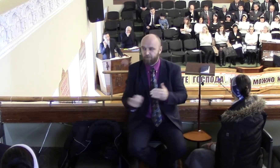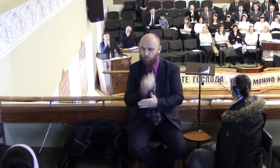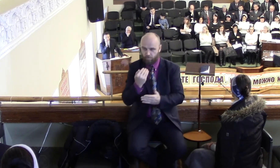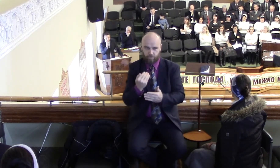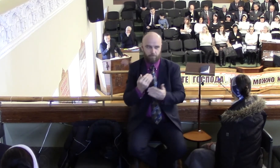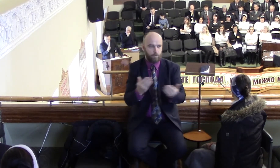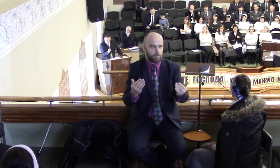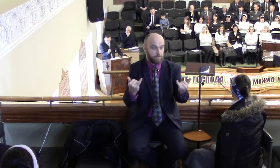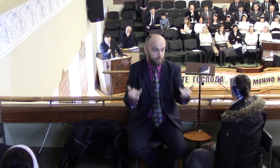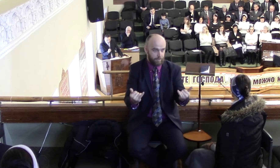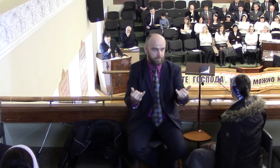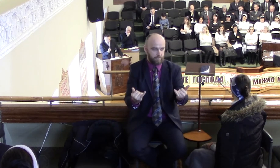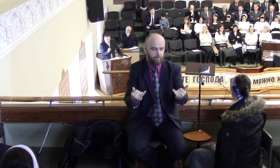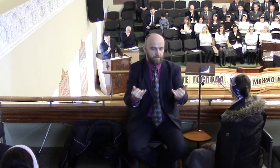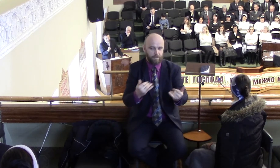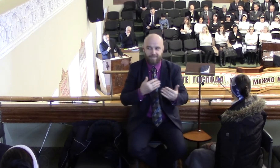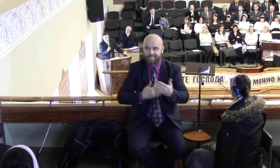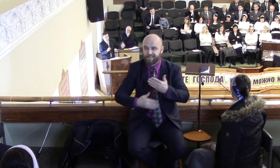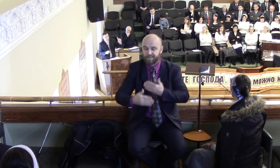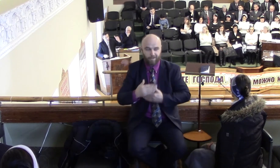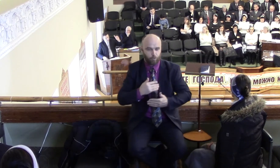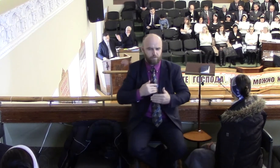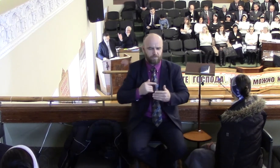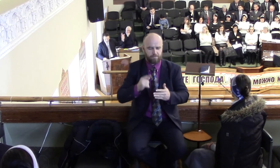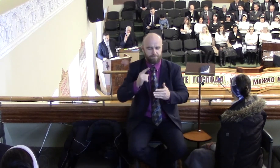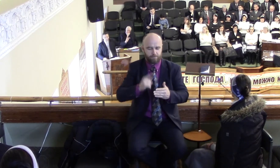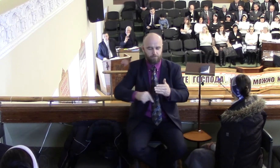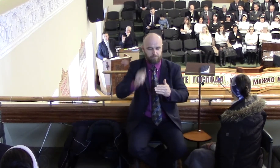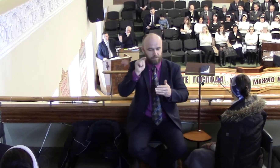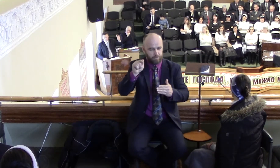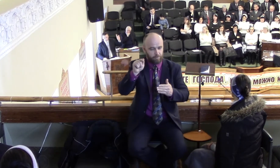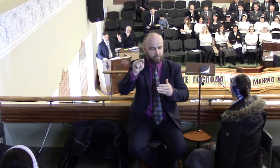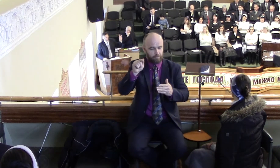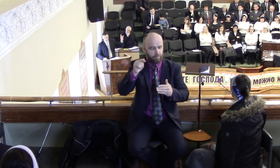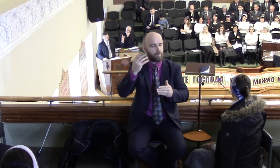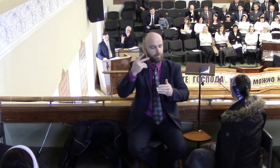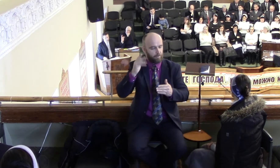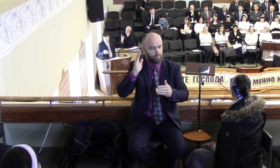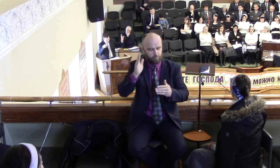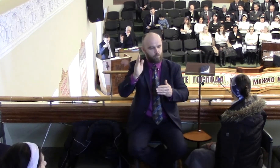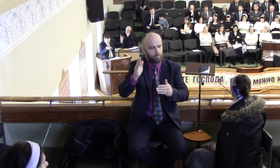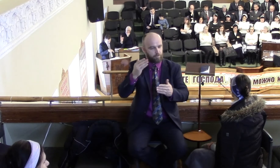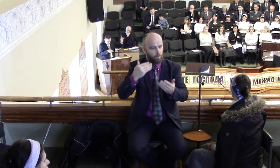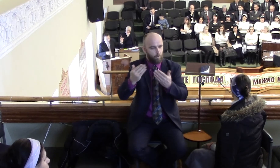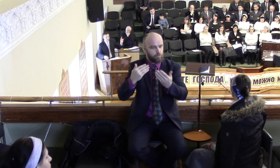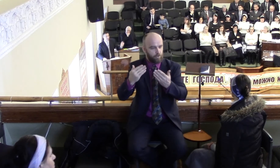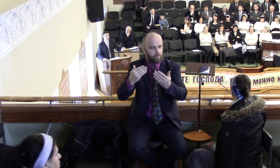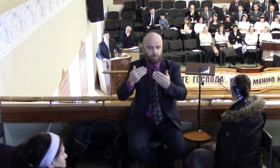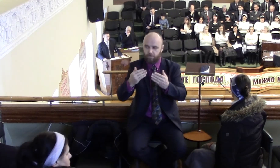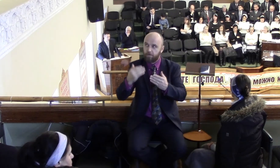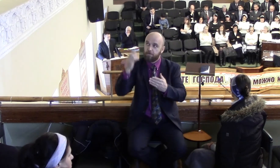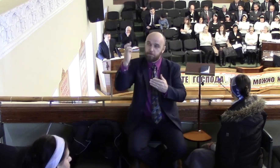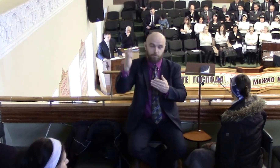сейчас предвкушаем вот то наше вечное общение со Христом, о чем в